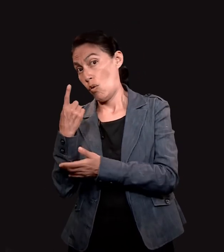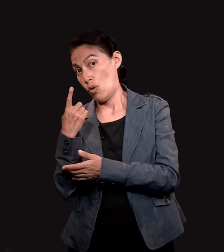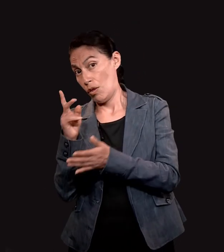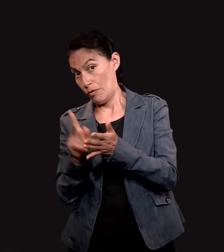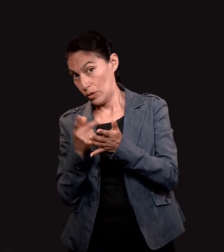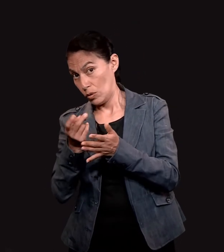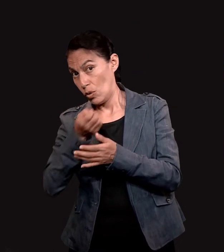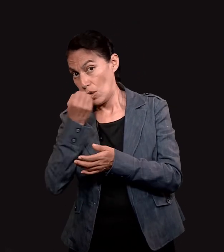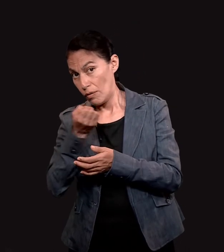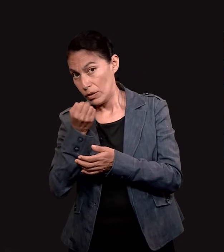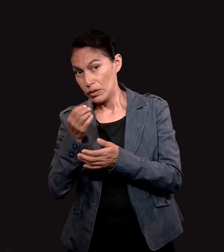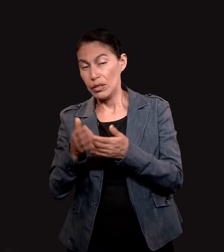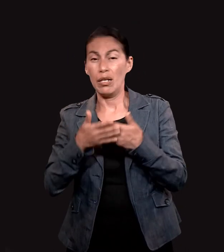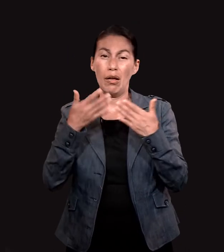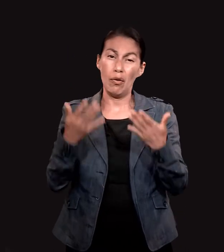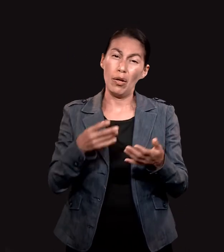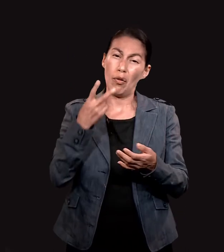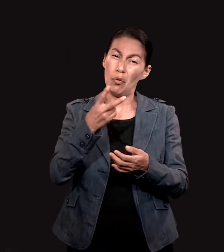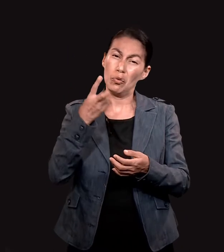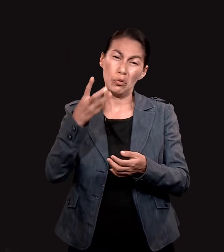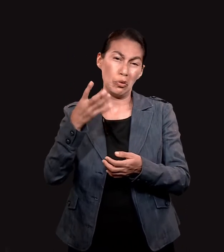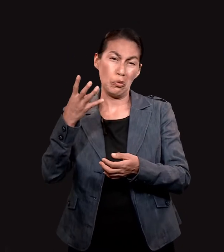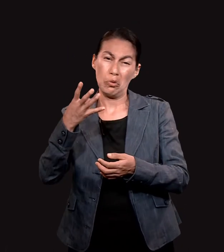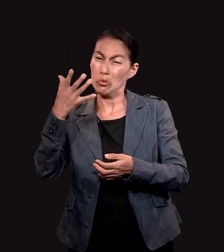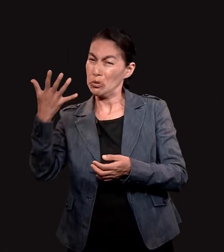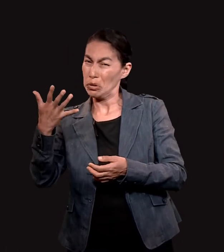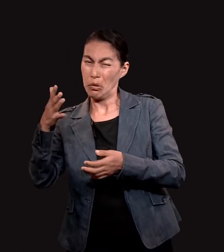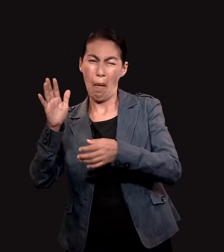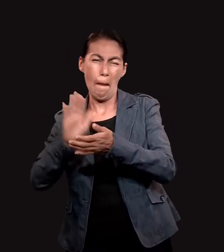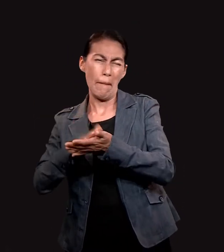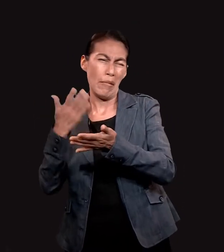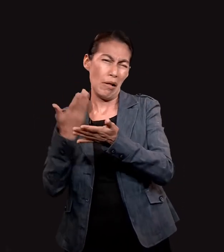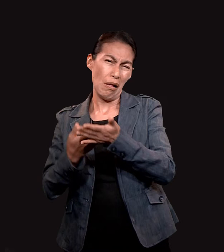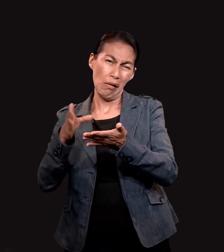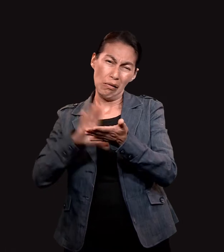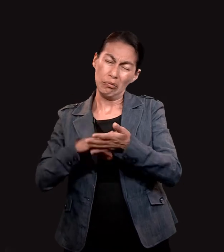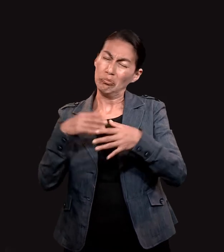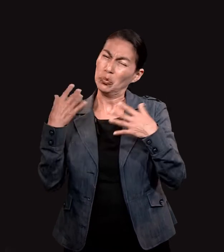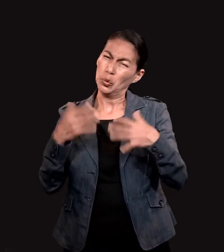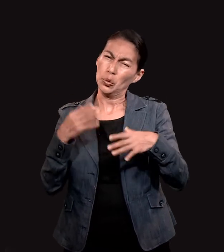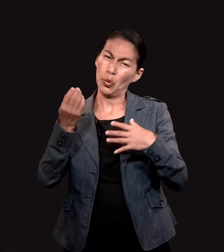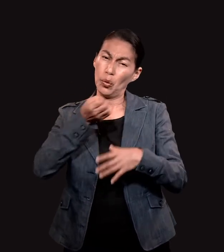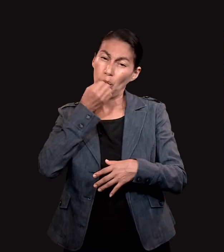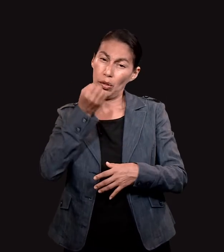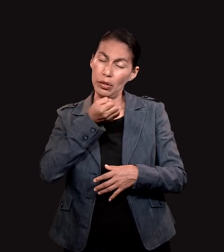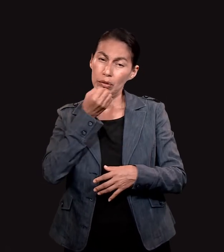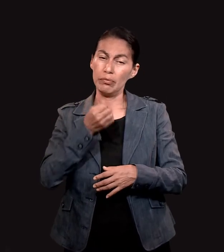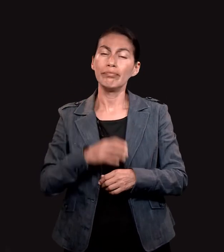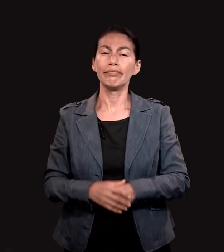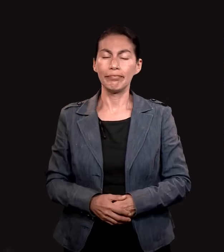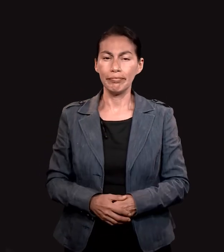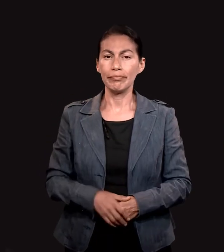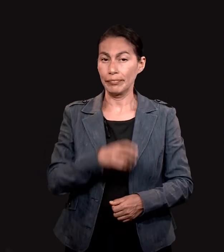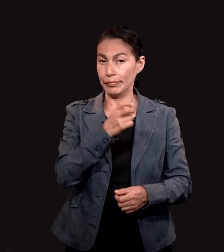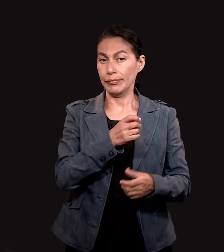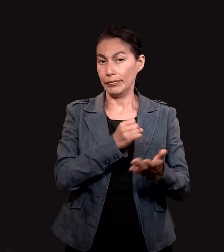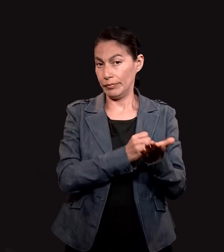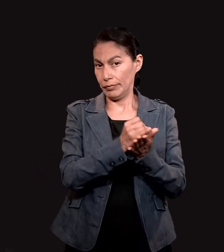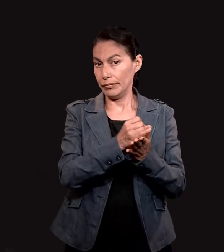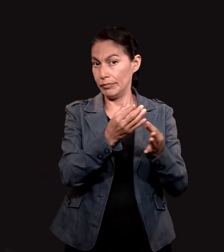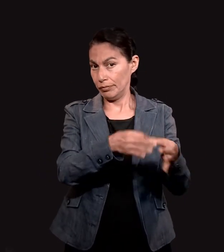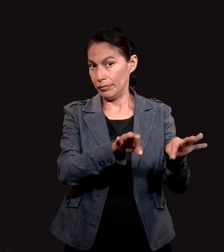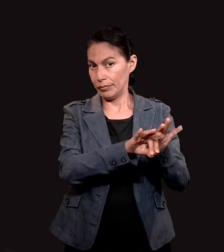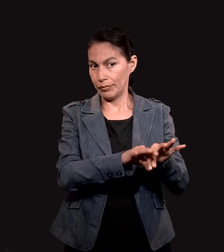orabas una vez, ahora tienes que orar dos, tres, cuatro, cinco veces más, ¿no es cierto? En esta importante